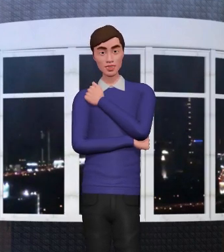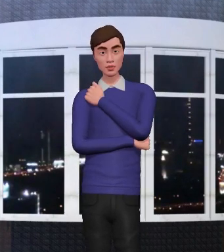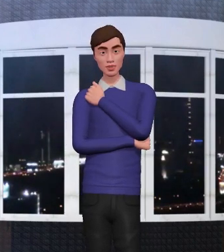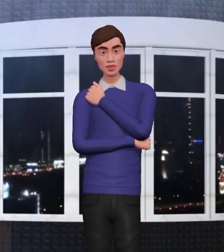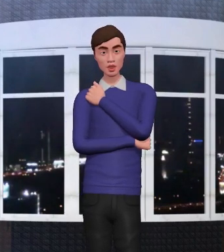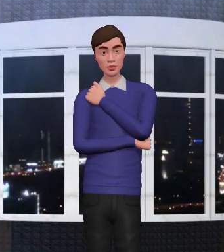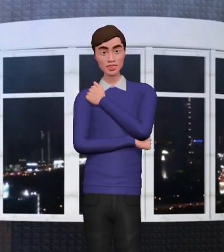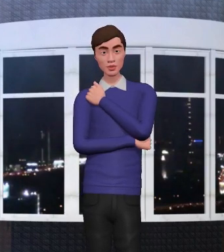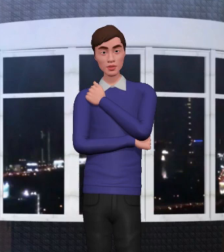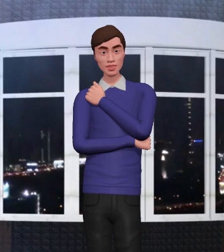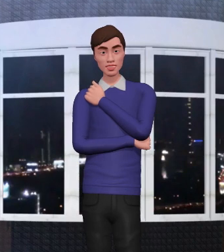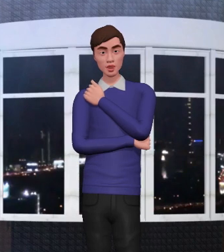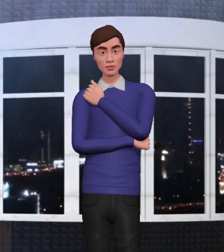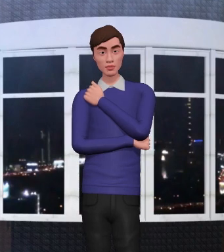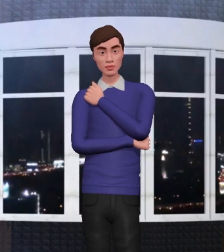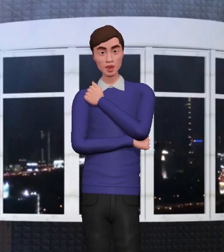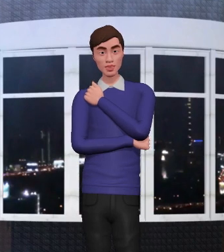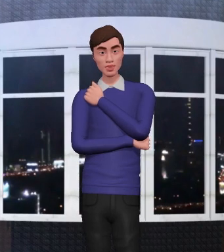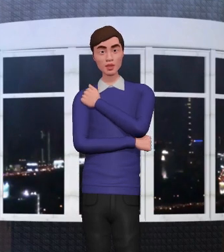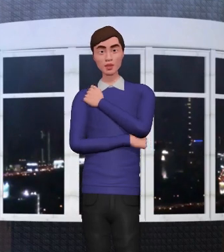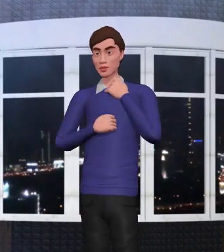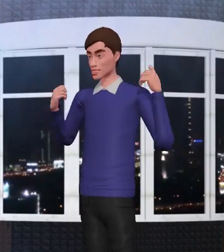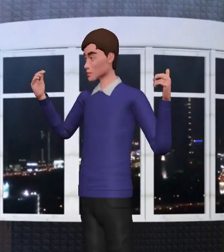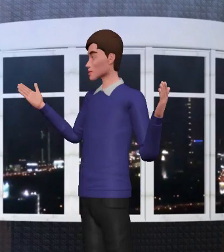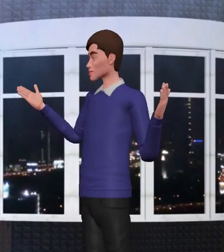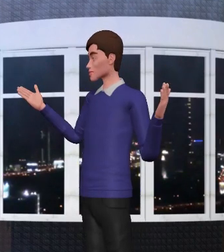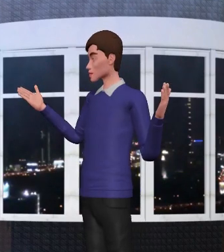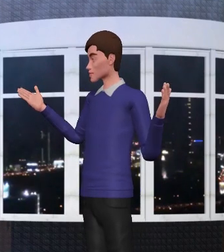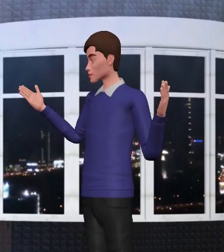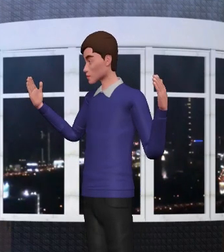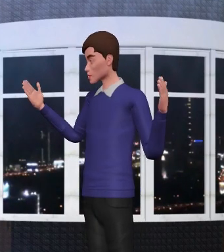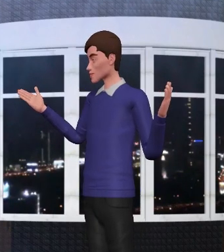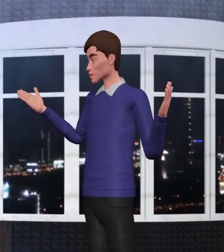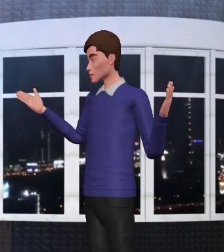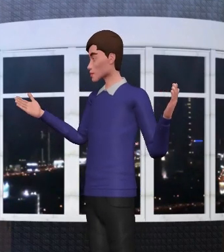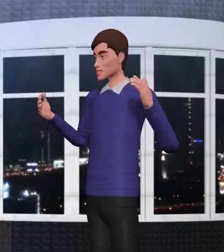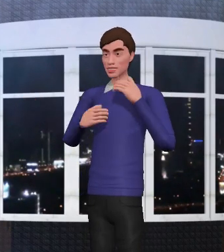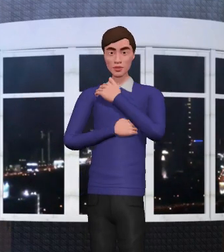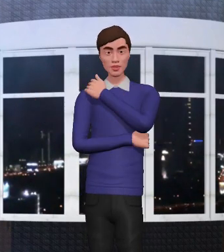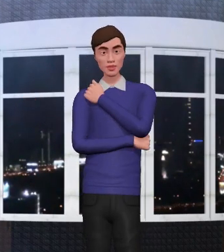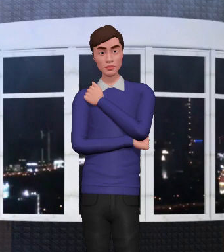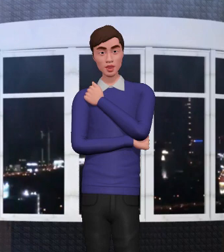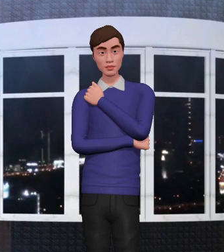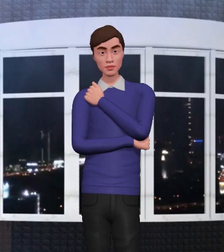президента ссср отметил что верит в своих сограждан и пожелал им всего хорошего